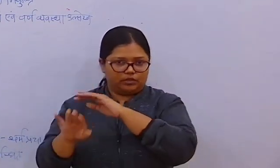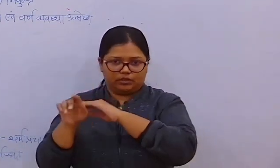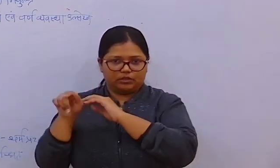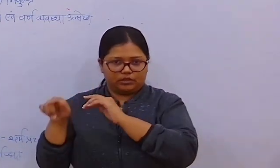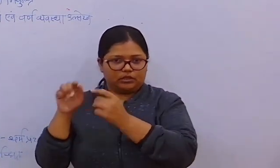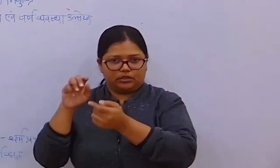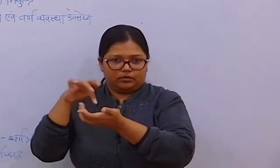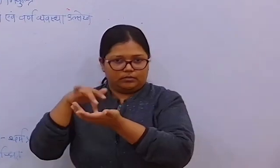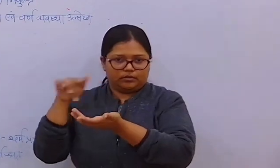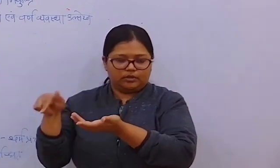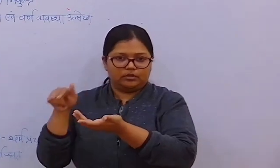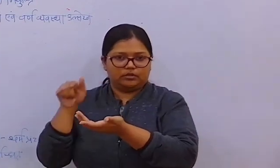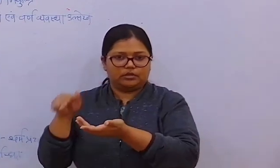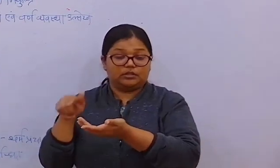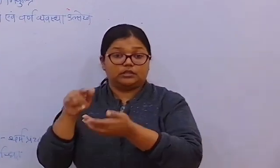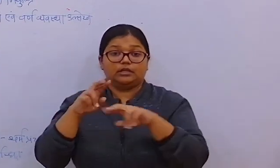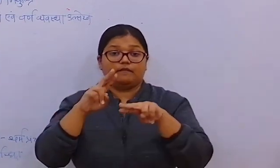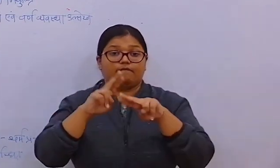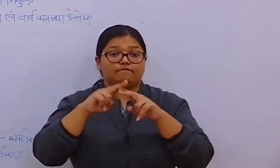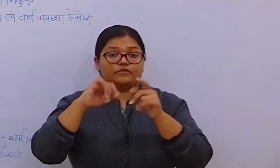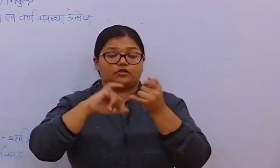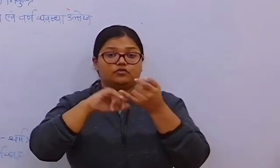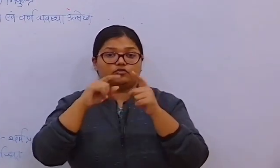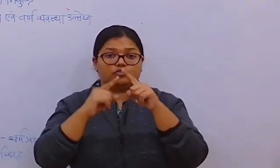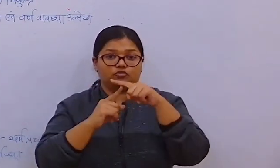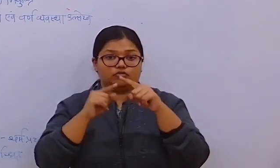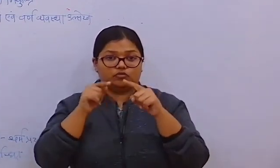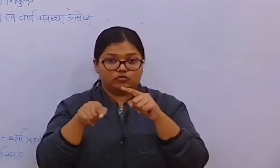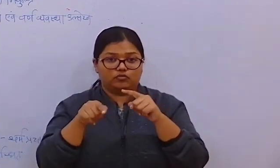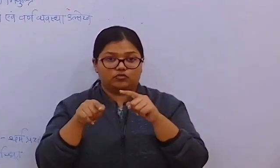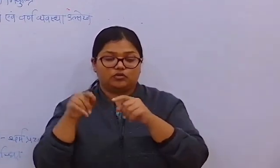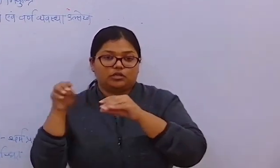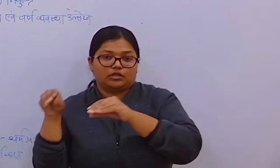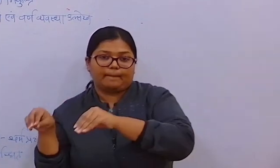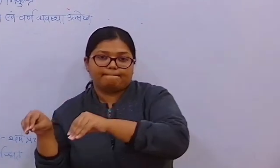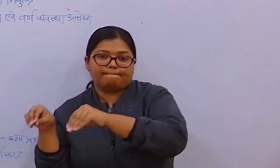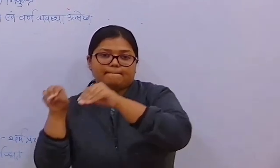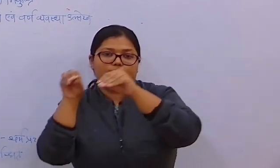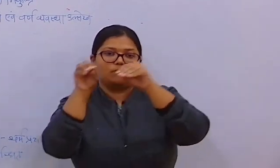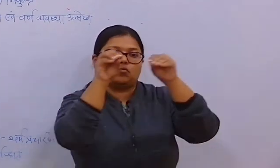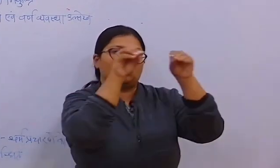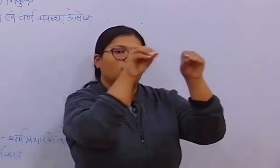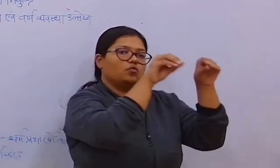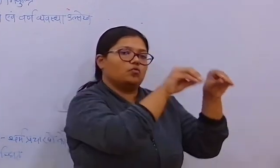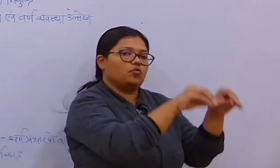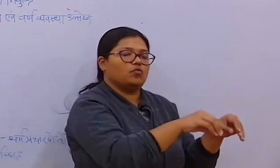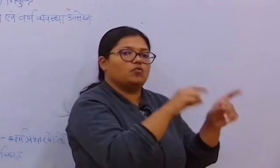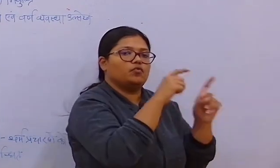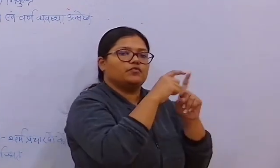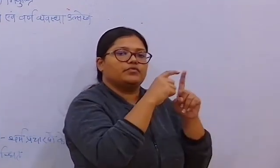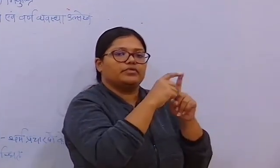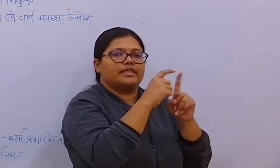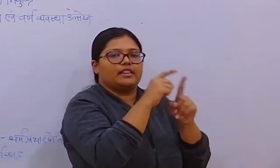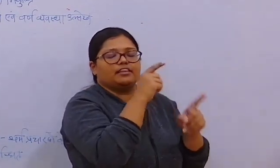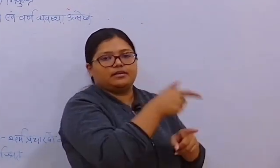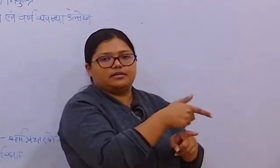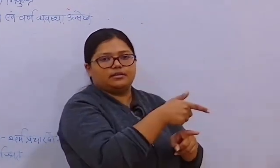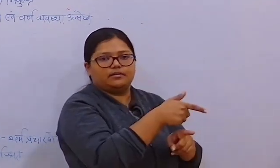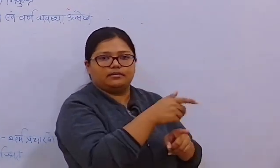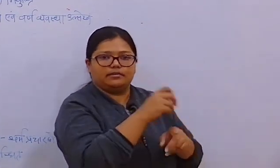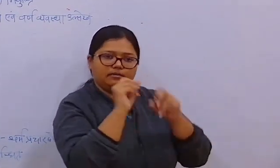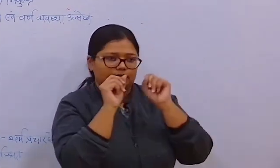जिसे फिरोज शाह तुगलक ने दिल्ली के किले में स्थापित करवाया। मतलब मेरठ से निकलवा के दिल्ली के किले